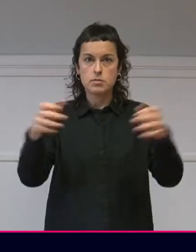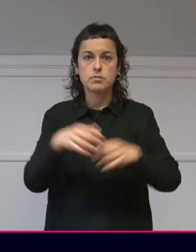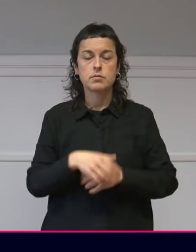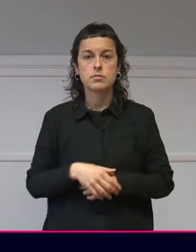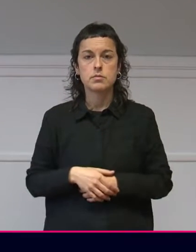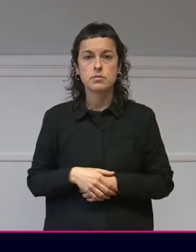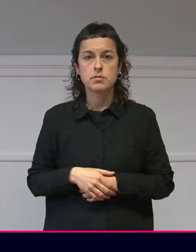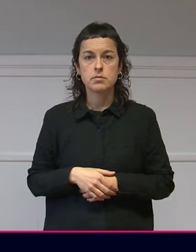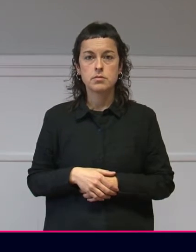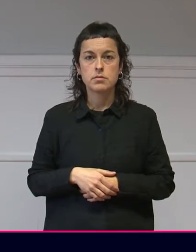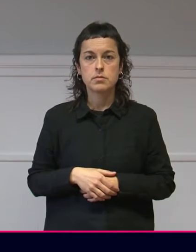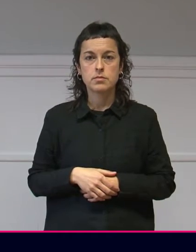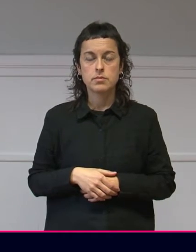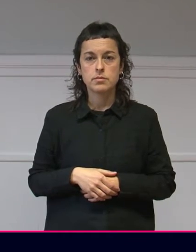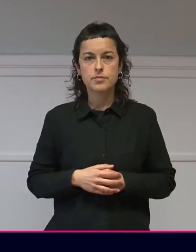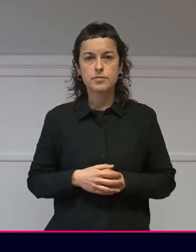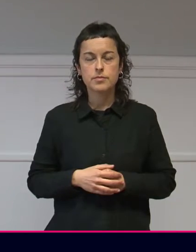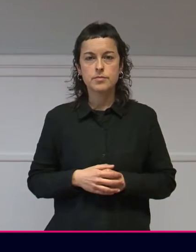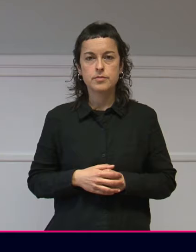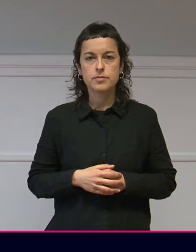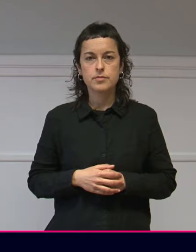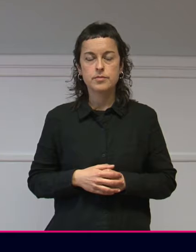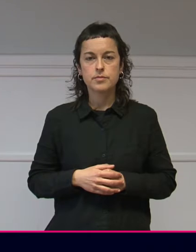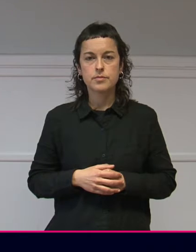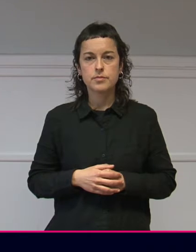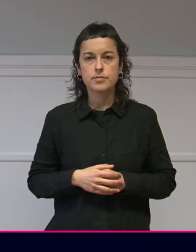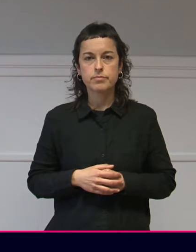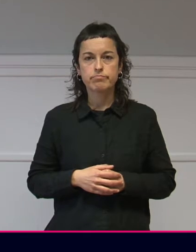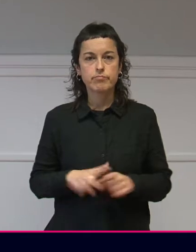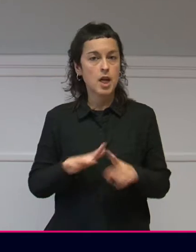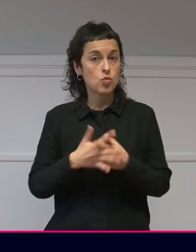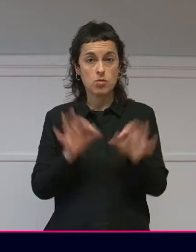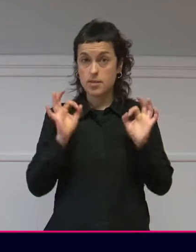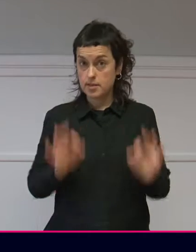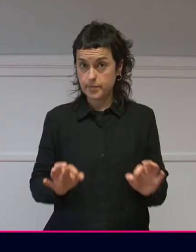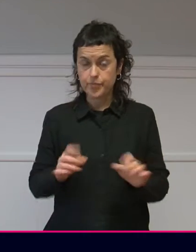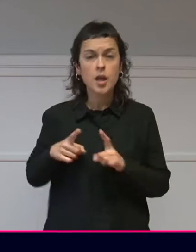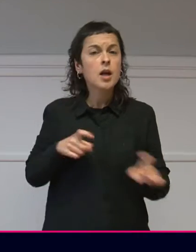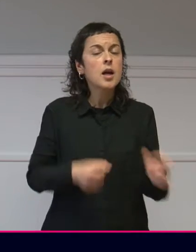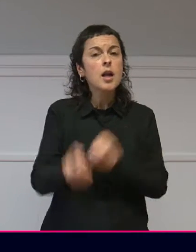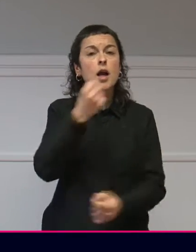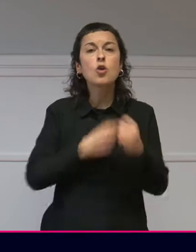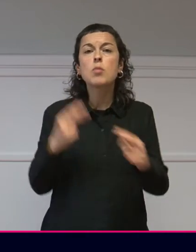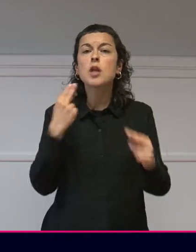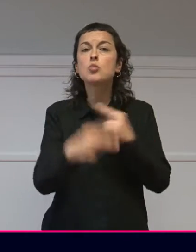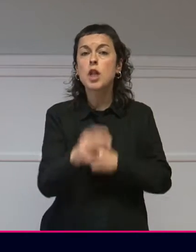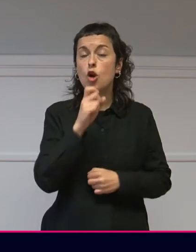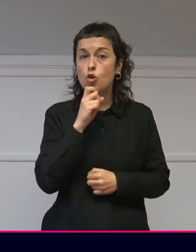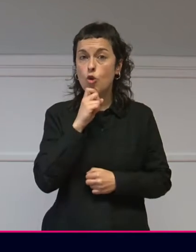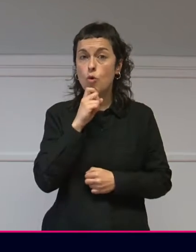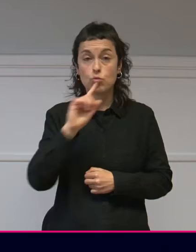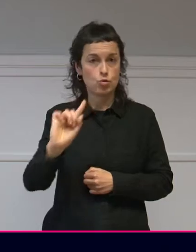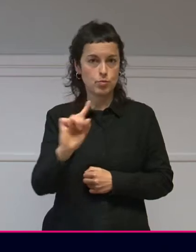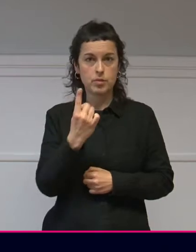arloetan edota sektoreen eta lurraldeen artean. Testu inguru horretan, nola egin diezaiokegu aurre ekonomia gerrari.